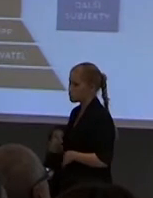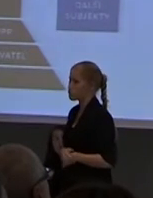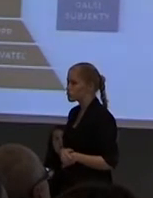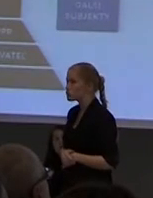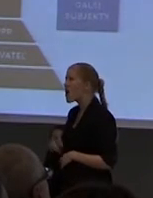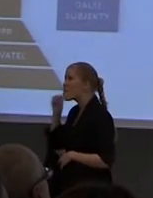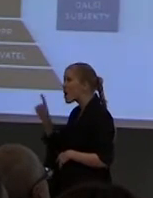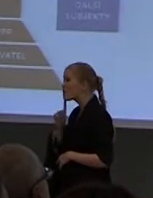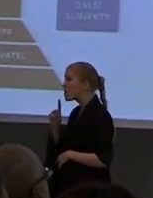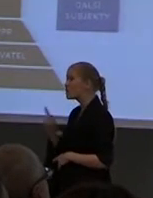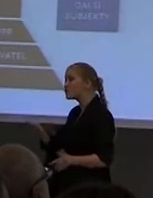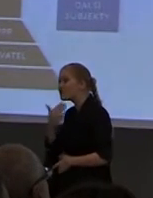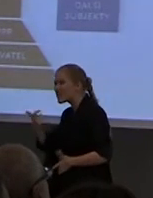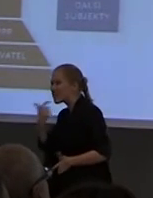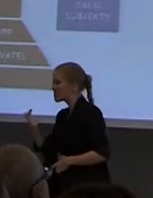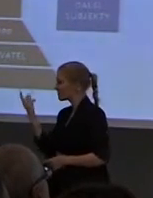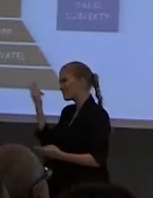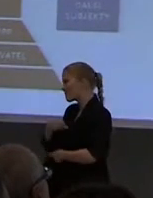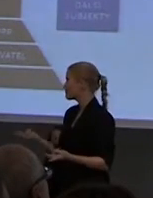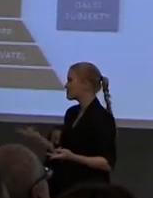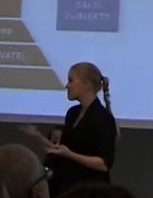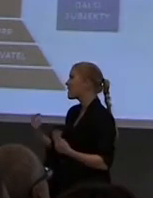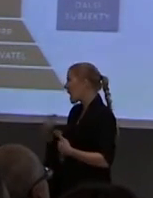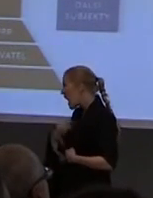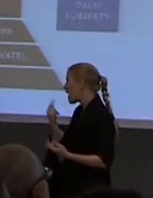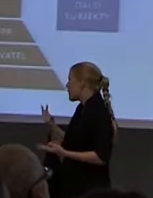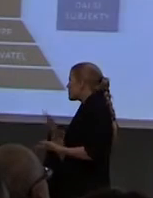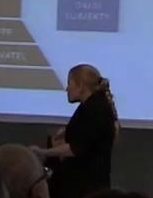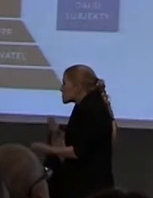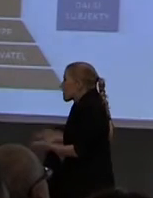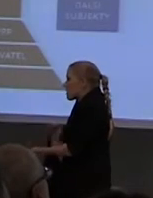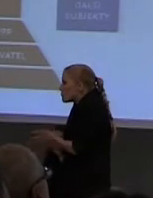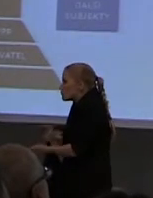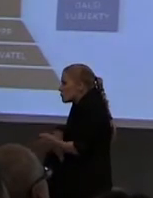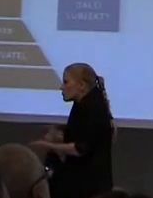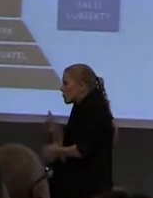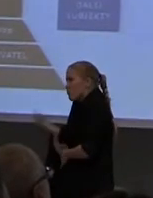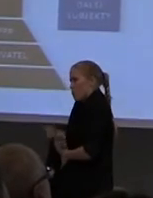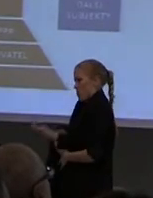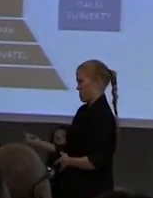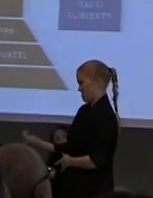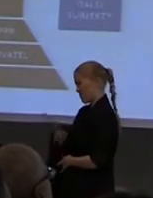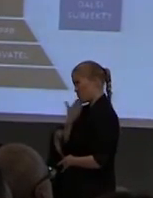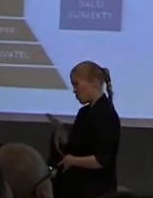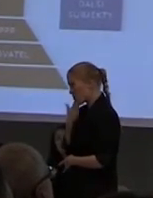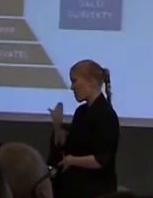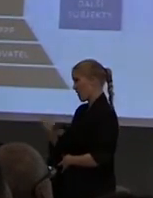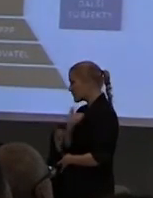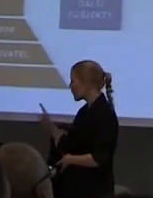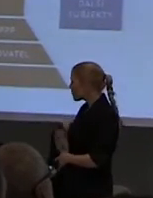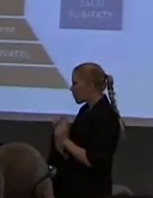teda nerozumí česky, takže teda musím furt překládat ve škole a je to docela nuda, překládám třeba i